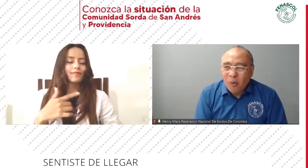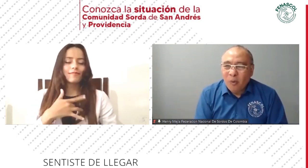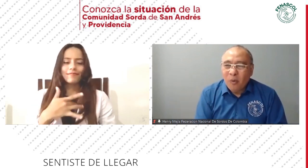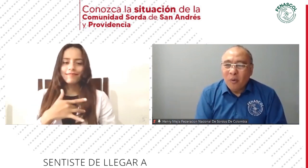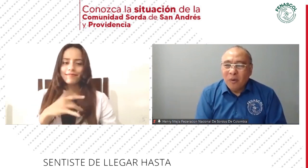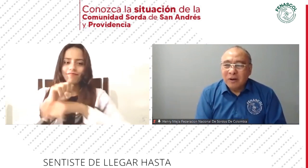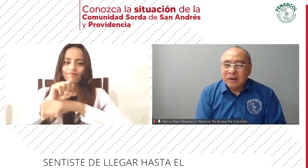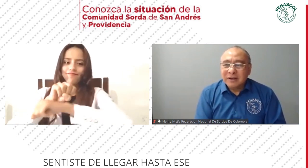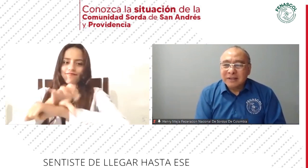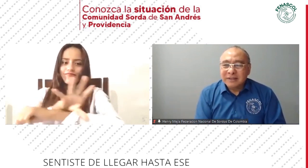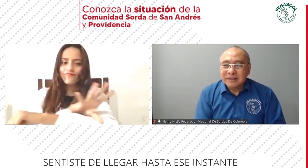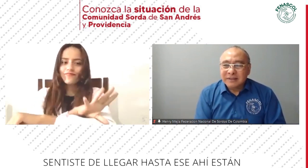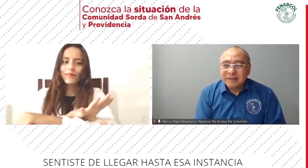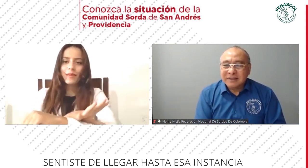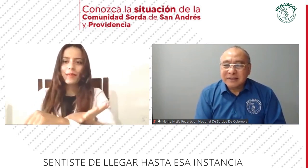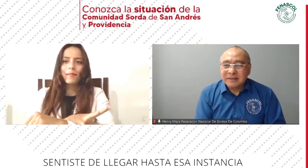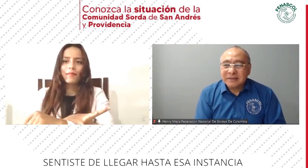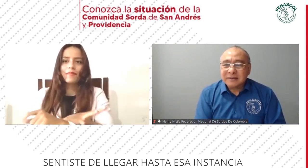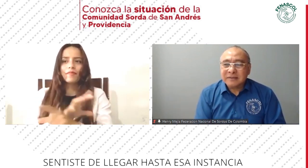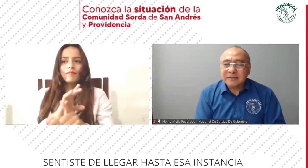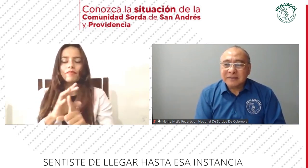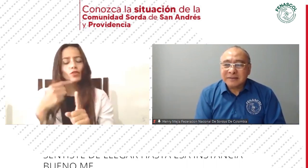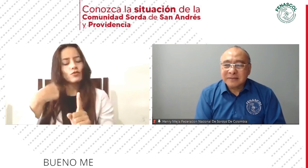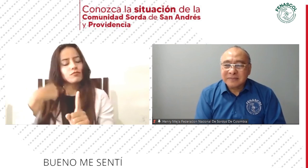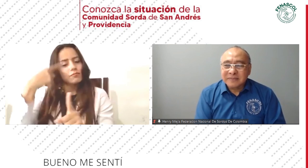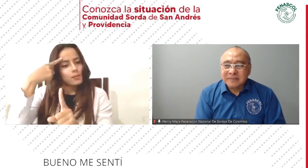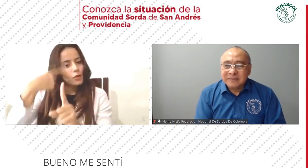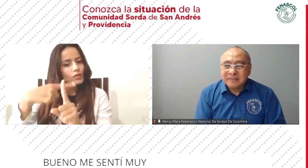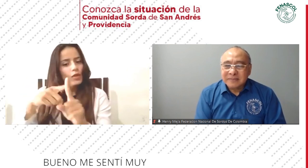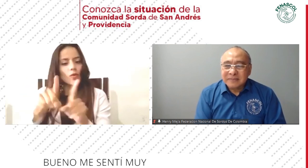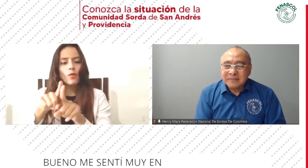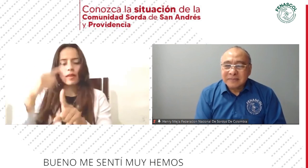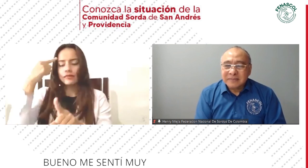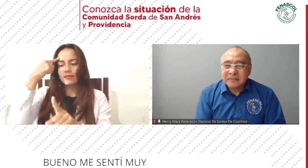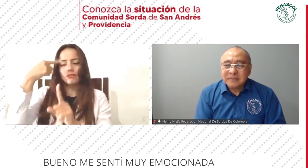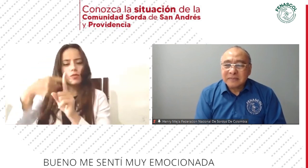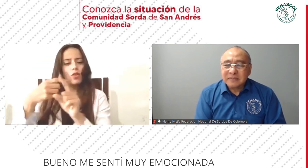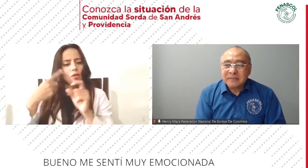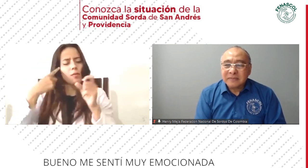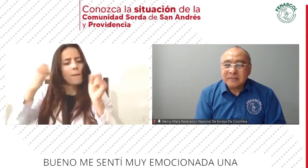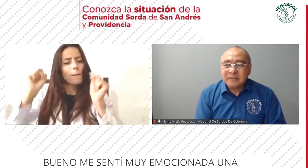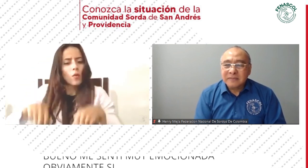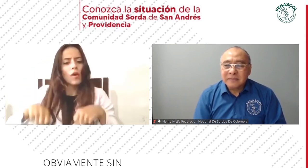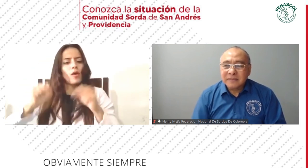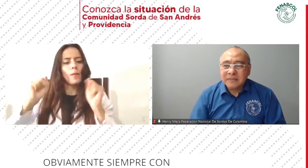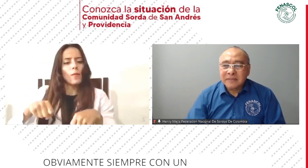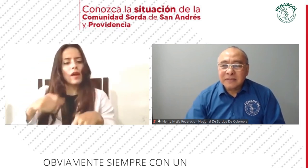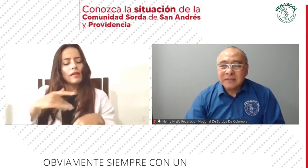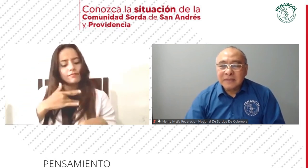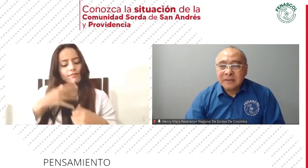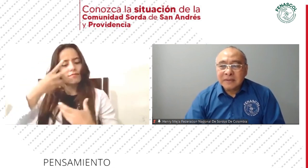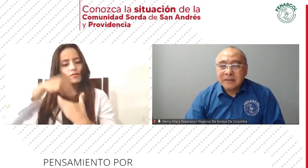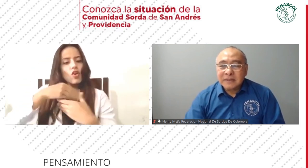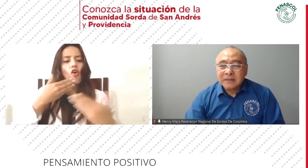hasta esa instancia bueno me sentí muy emocionada obviamente siempre con un pensamiento positivo de que